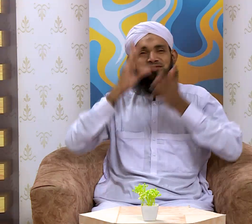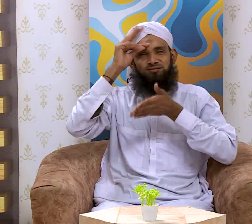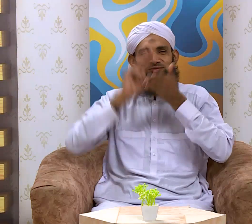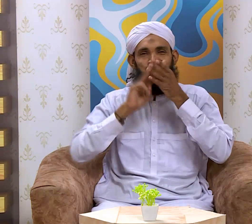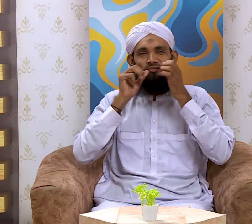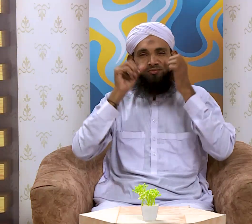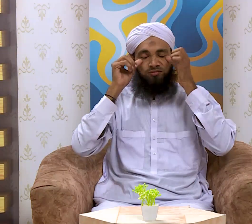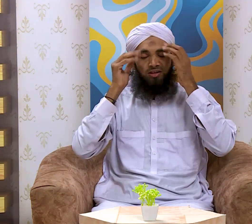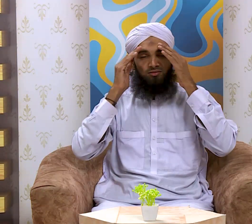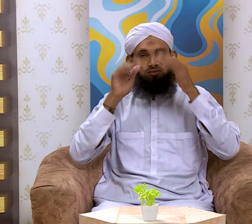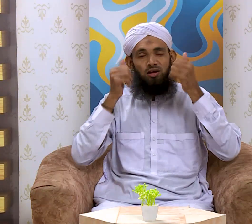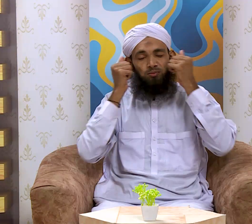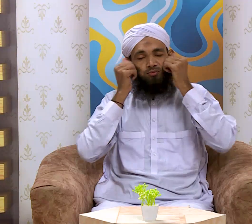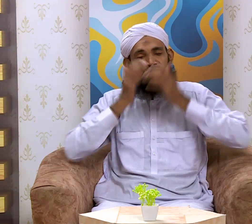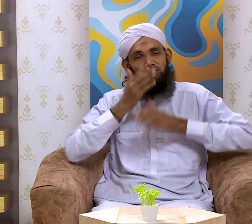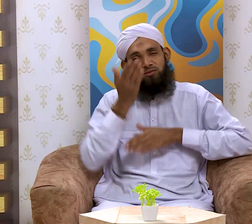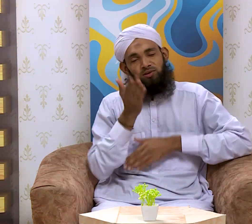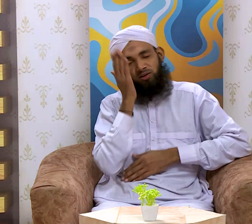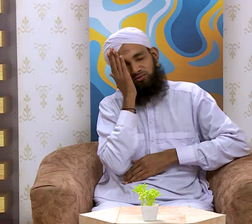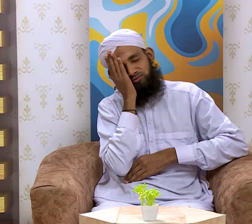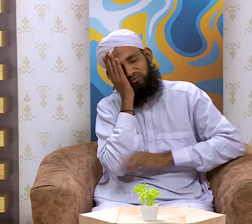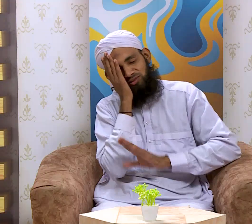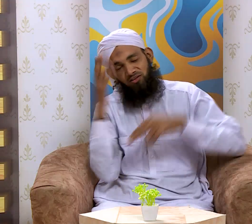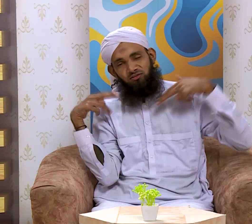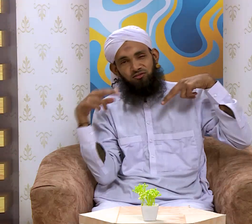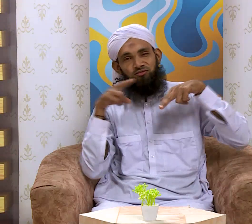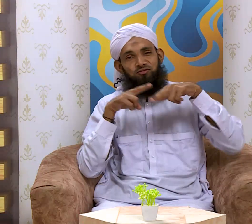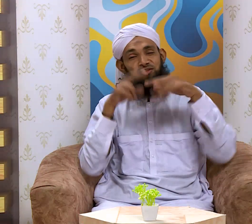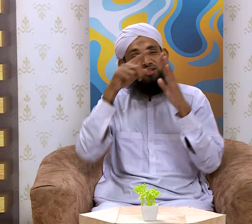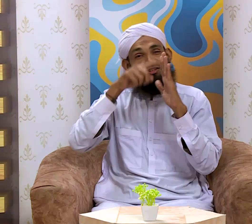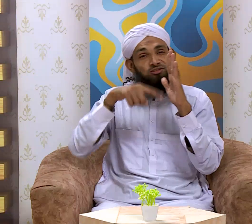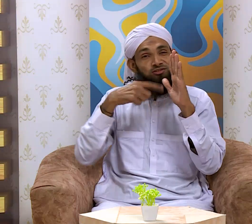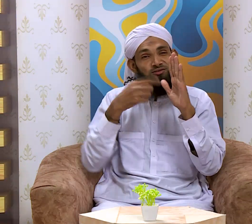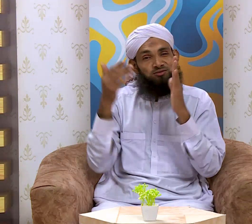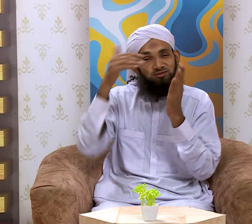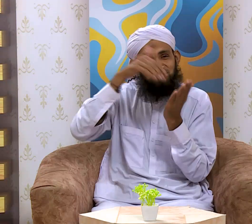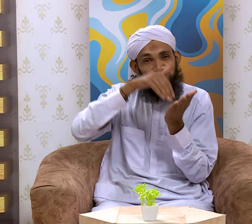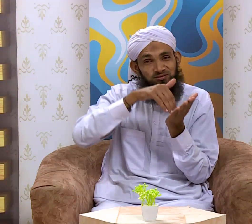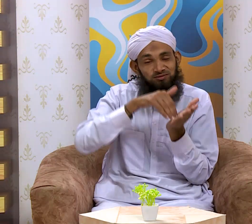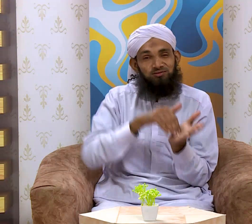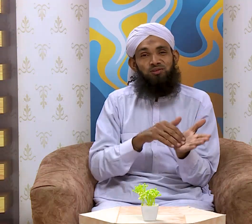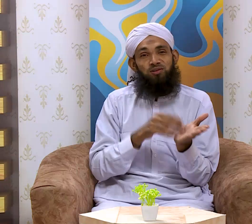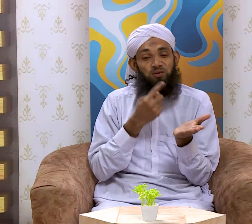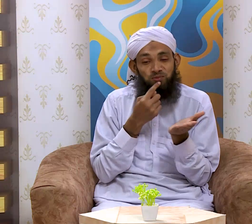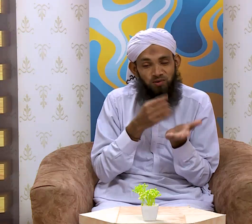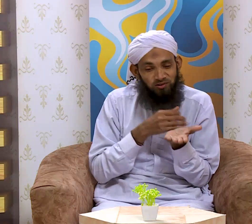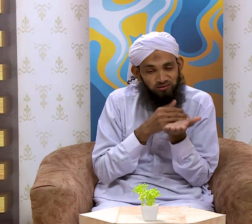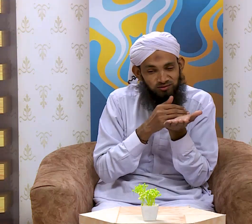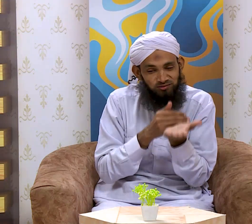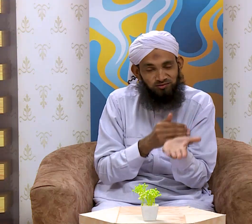سے بستر پر، جبریل امی حاضر ہو کر معراج کا مجدہ سناتے ہیں، جبریل امی